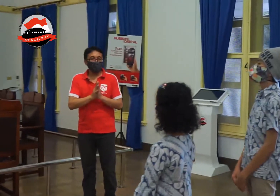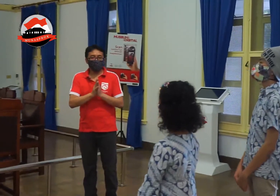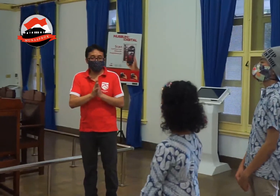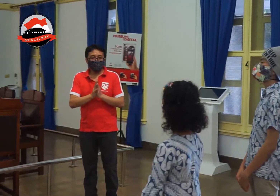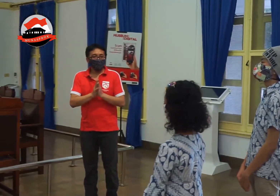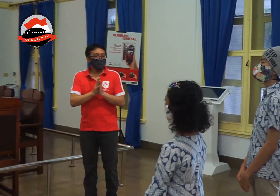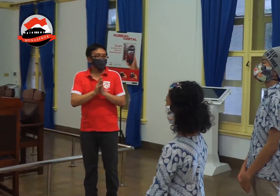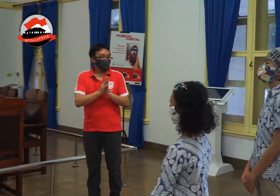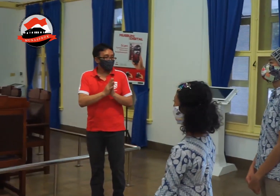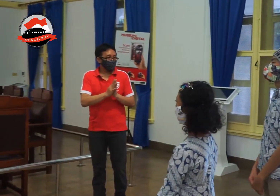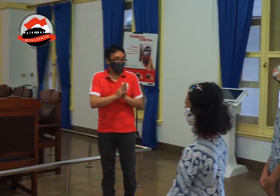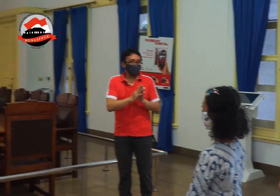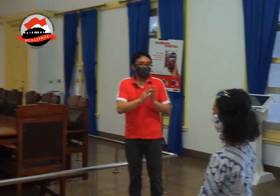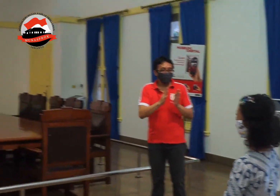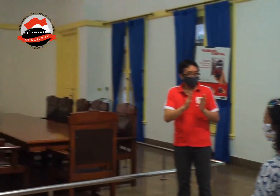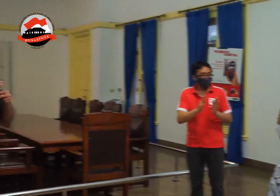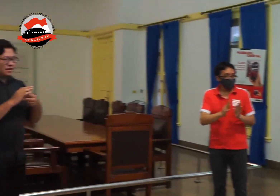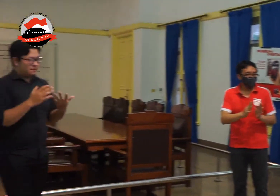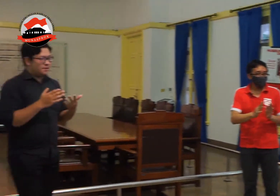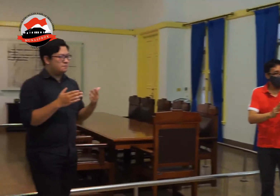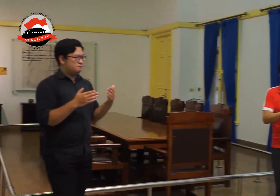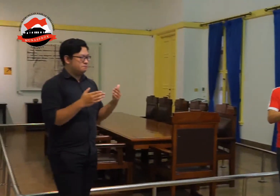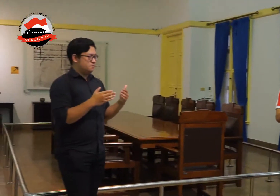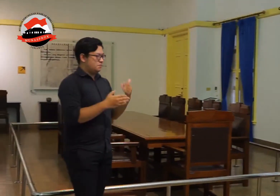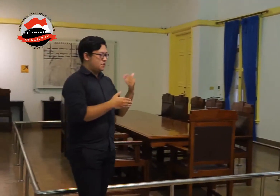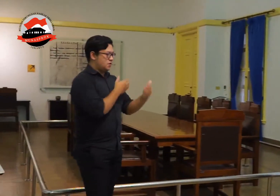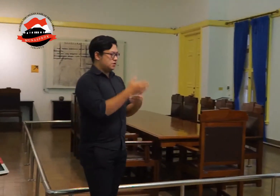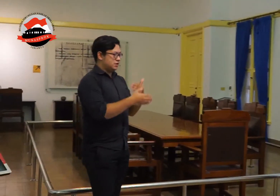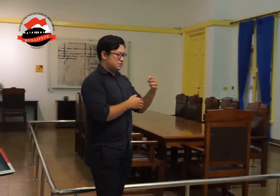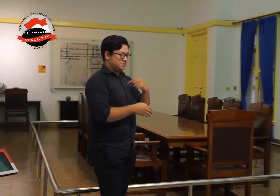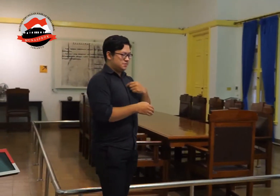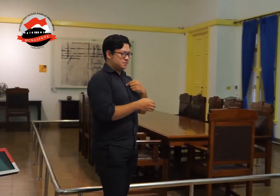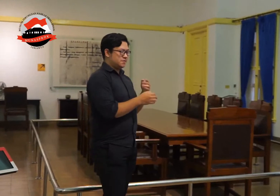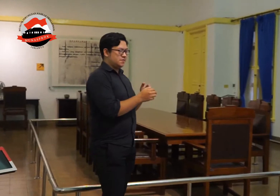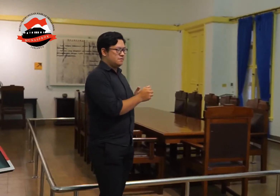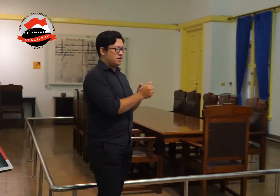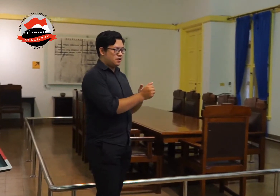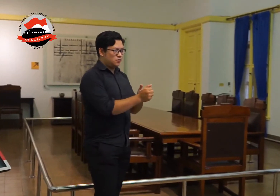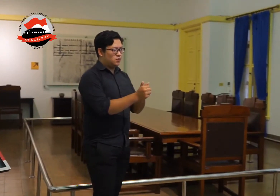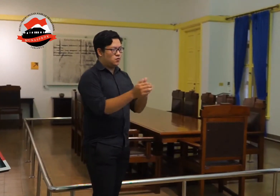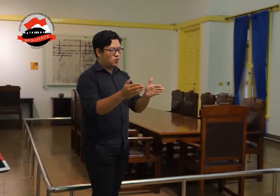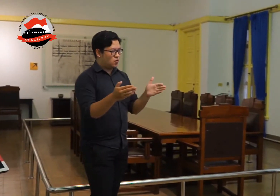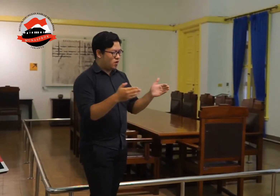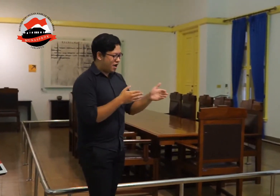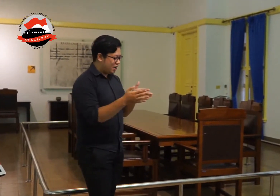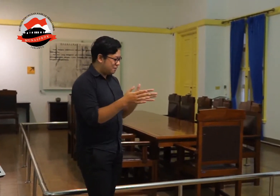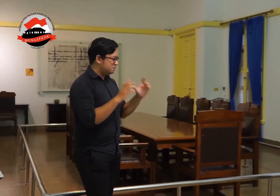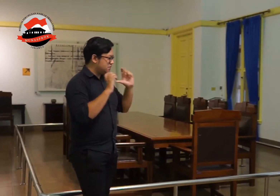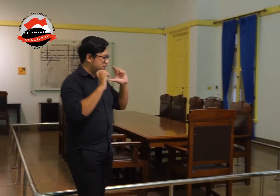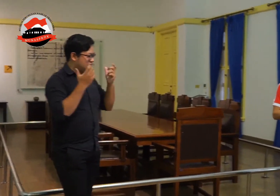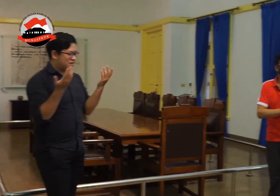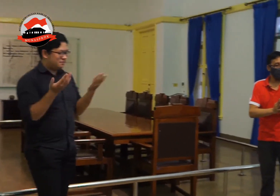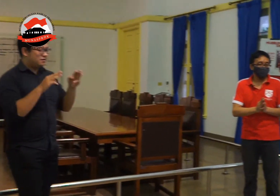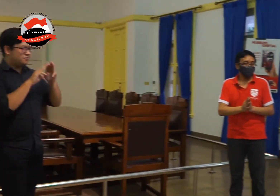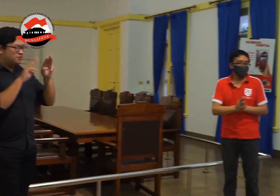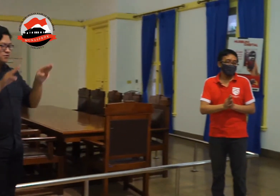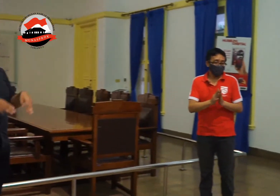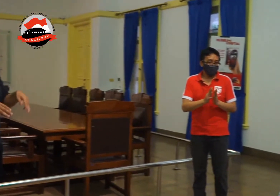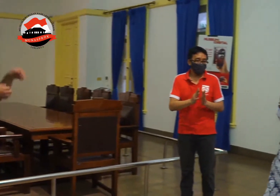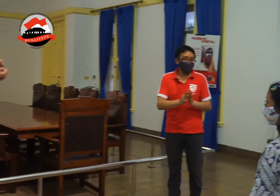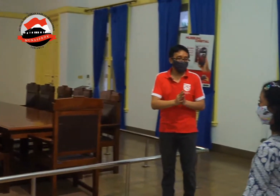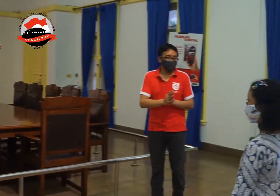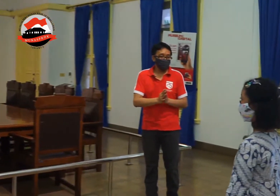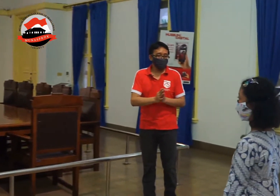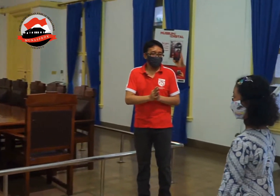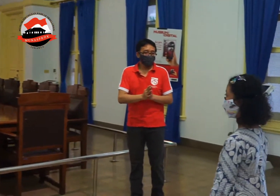pertanyaan, berarti proses pemanduan ruang-ruang bersejarah di Museum Perumusan Naskah Proklamasi